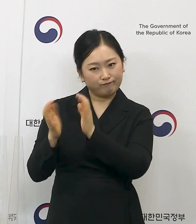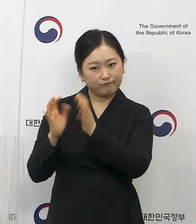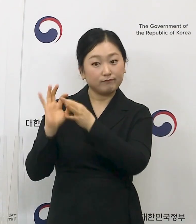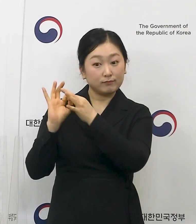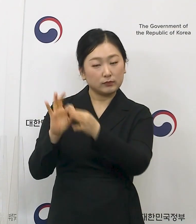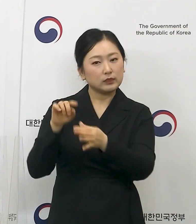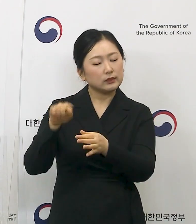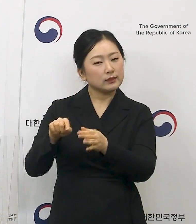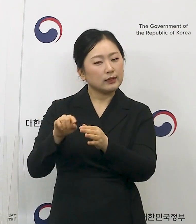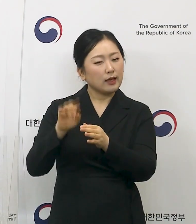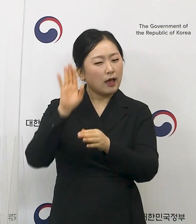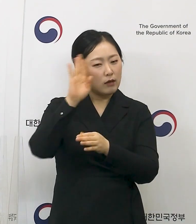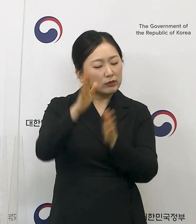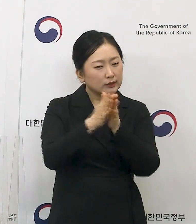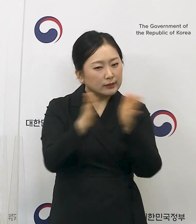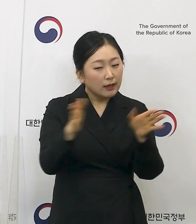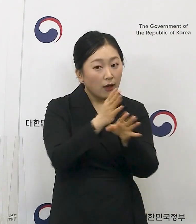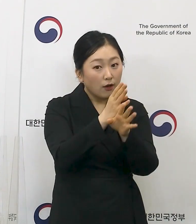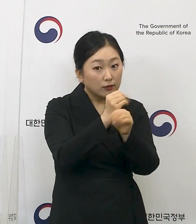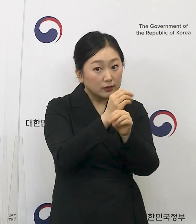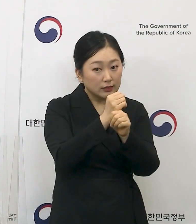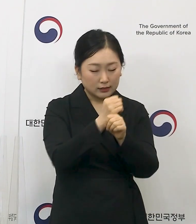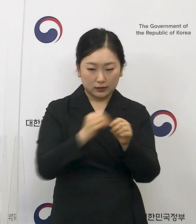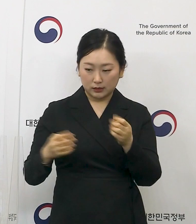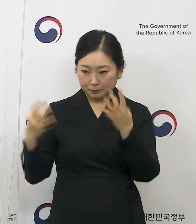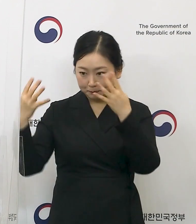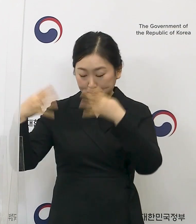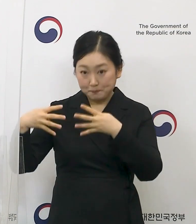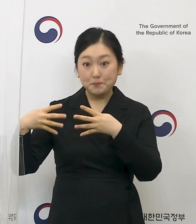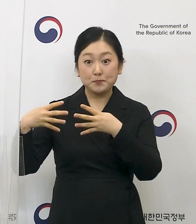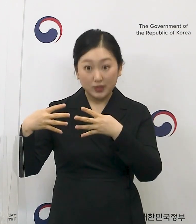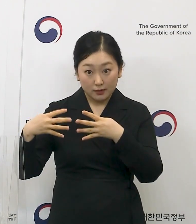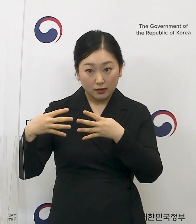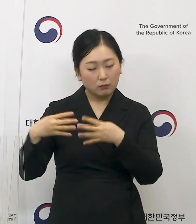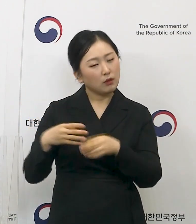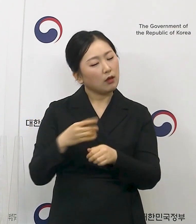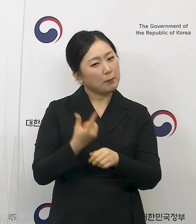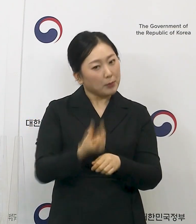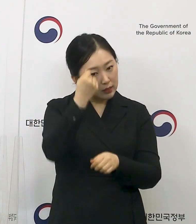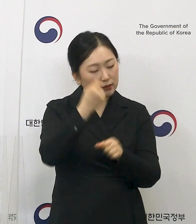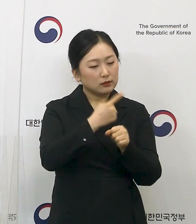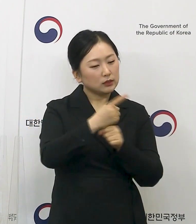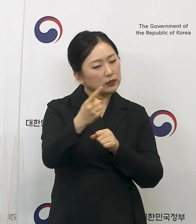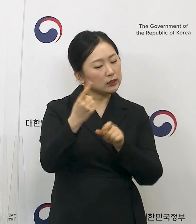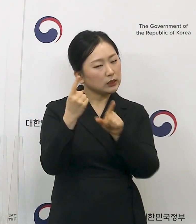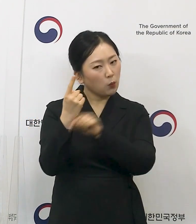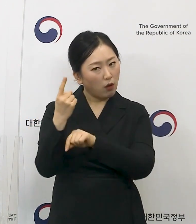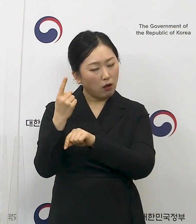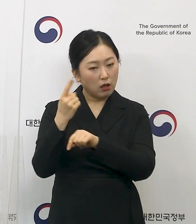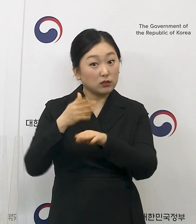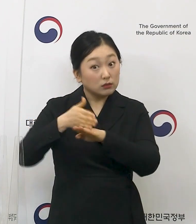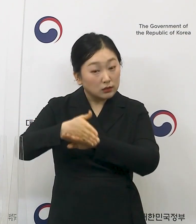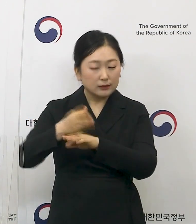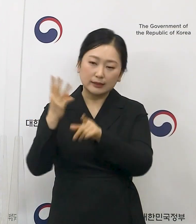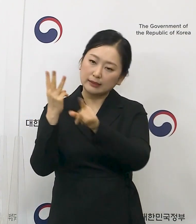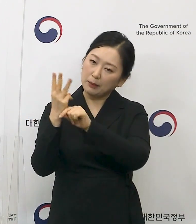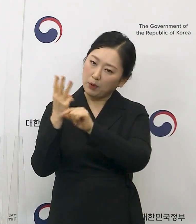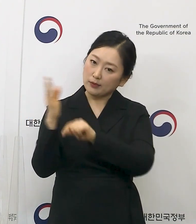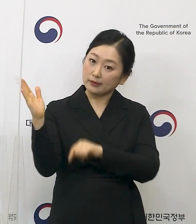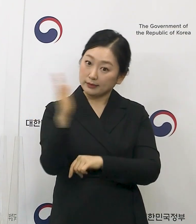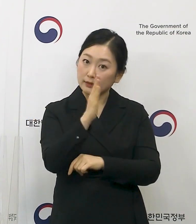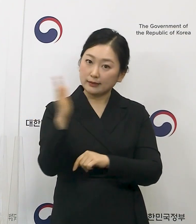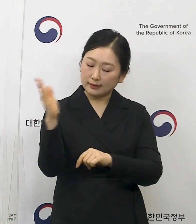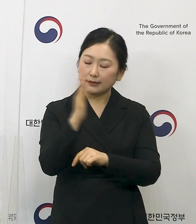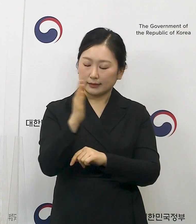이행 시기는 향후 기준이 충족되면 이르면 내년 1월에서 늦어도 3월 사이가 될